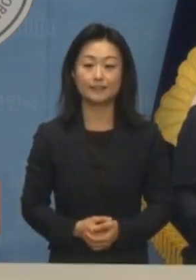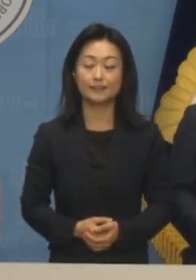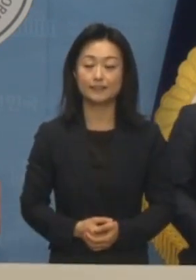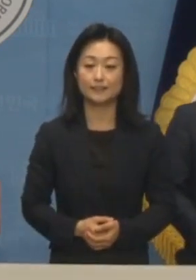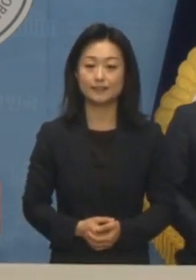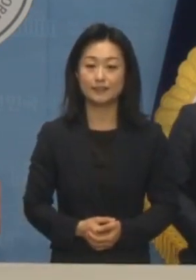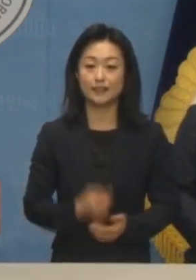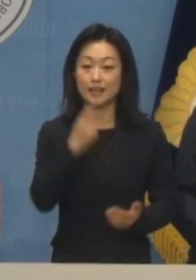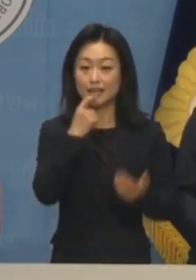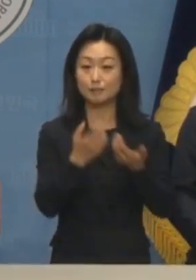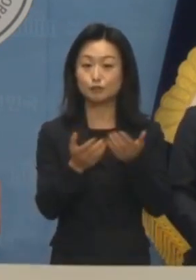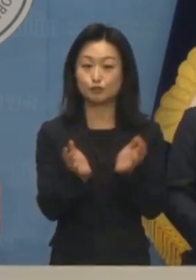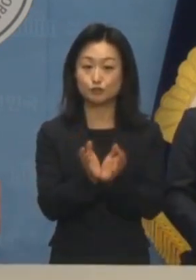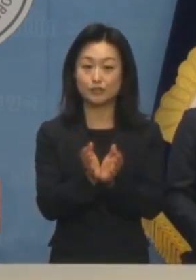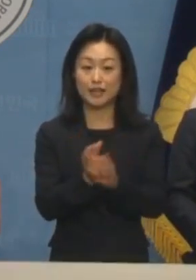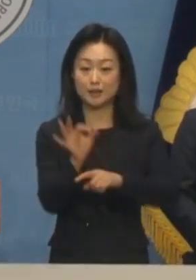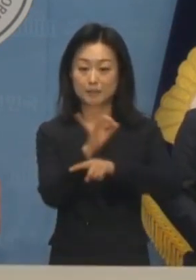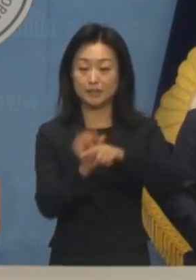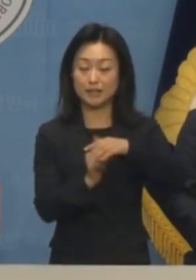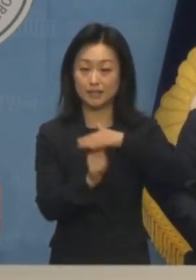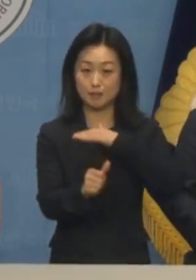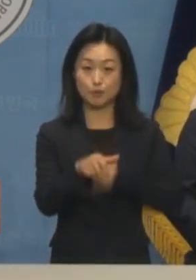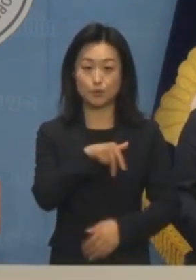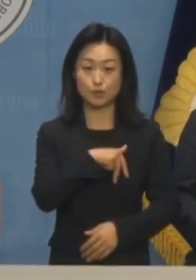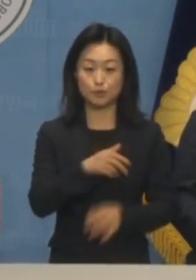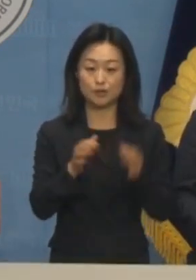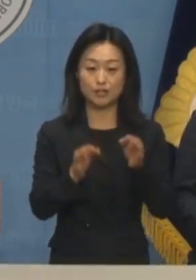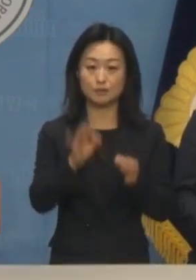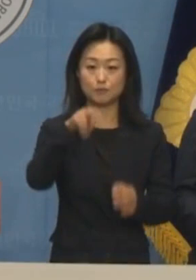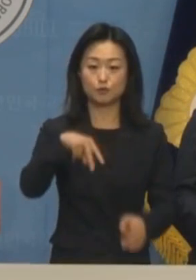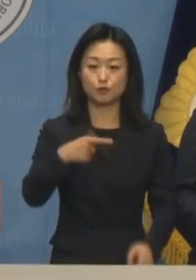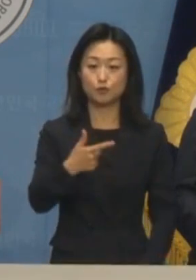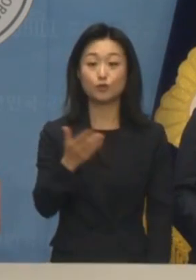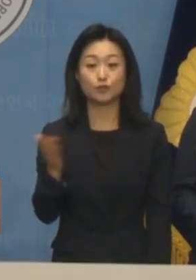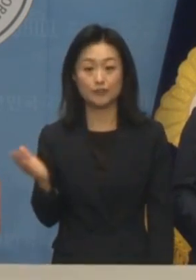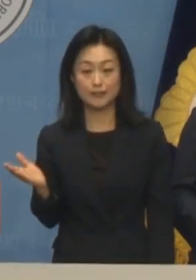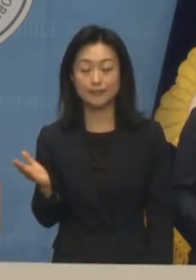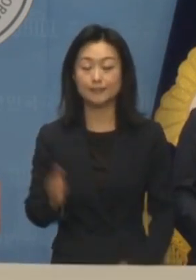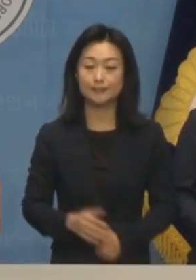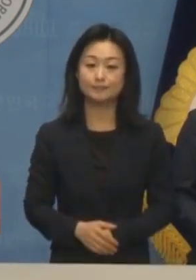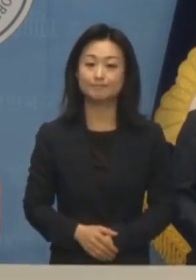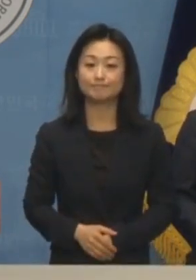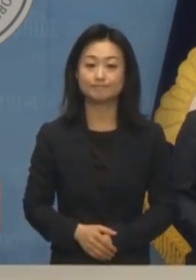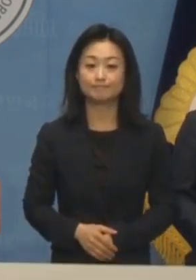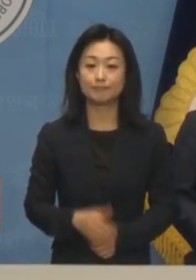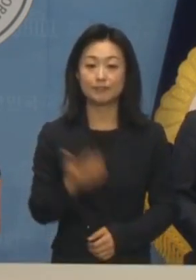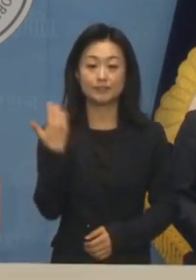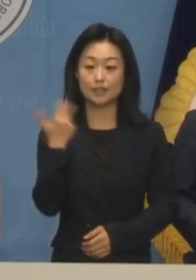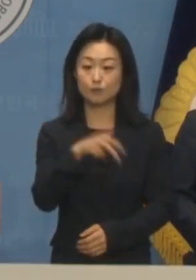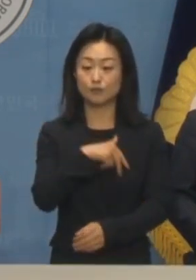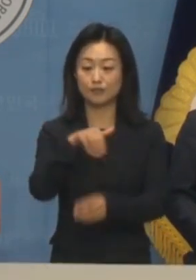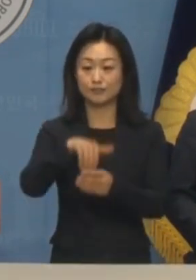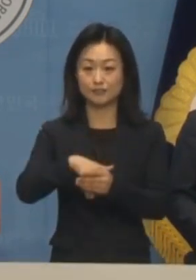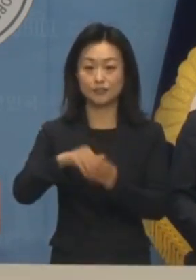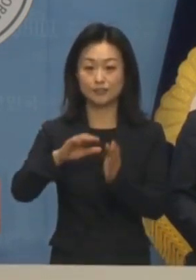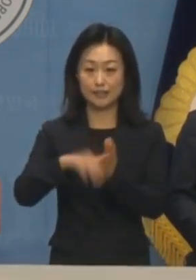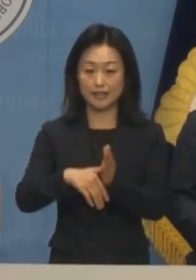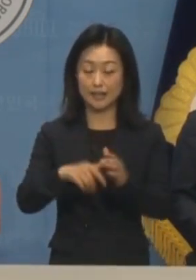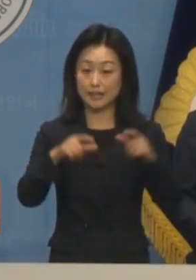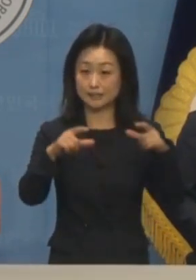저는 더불어민주당 비례대표 국회의원 김윤입니다. 지난 총선 기간